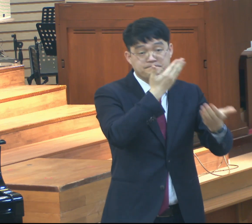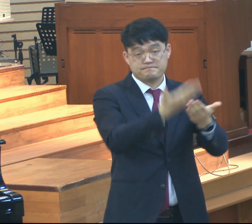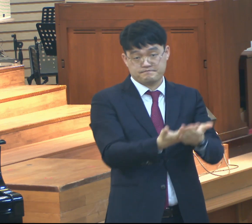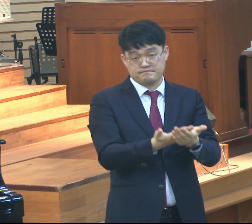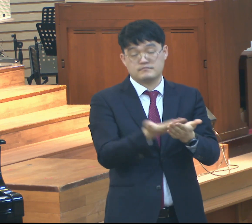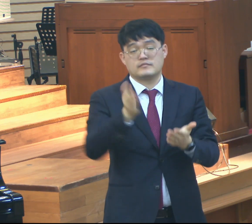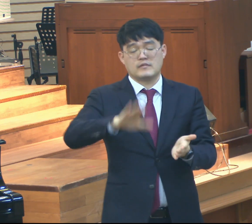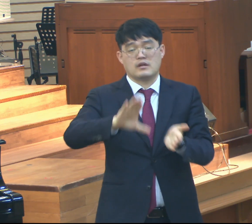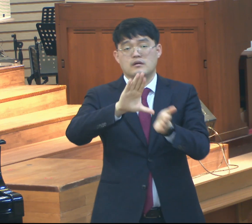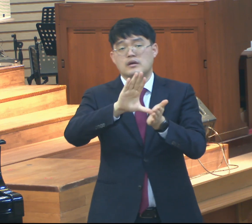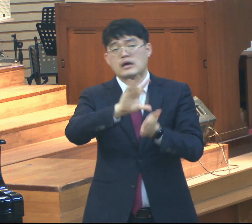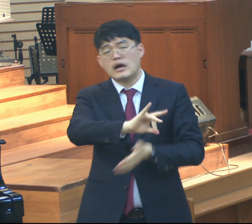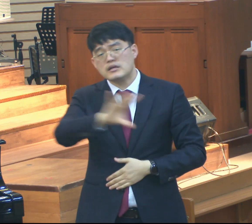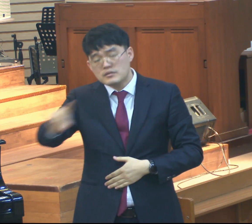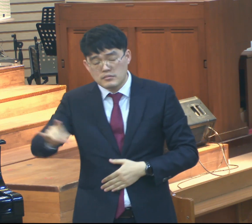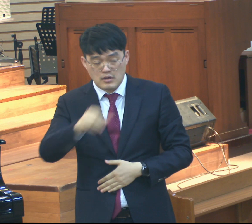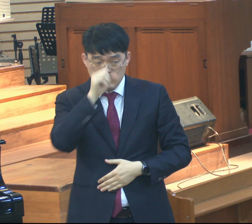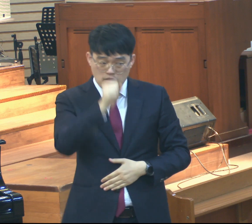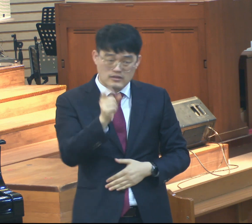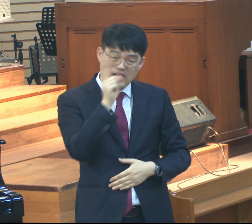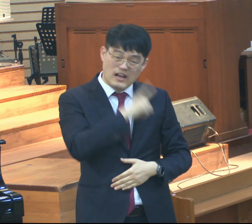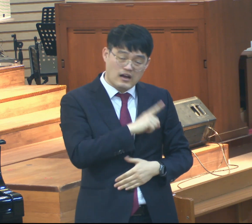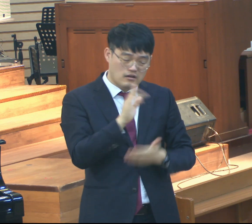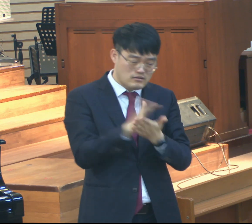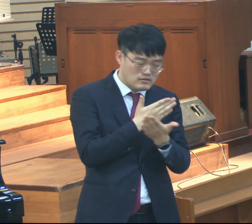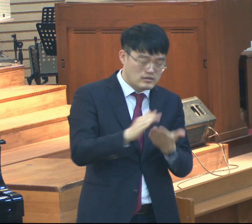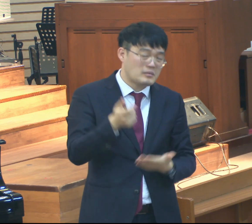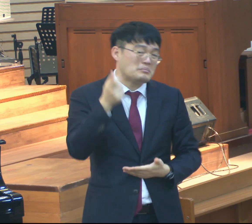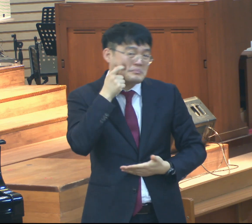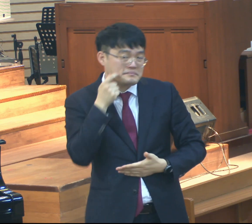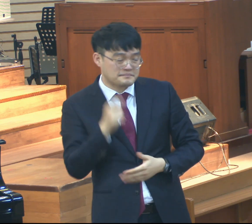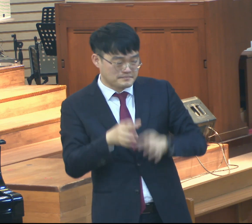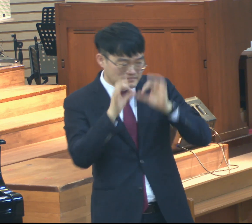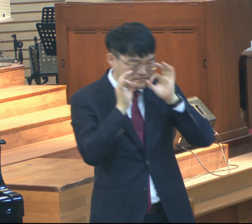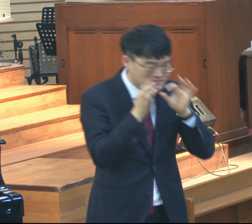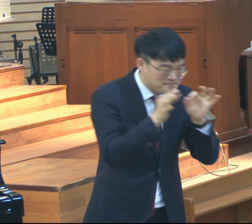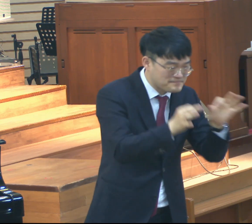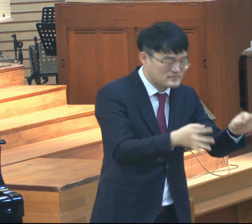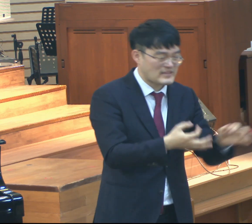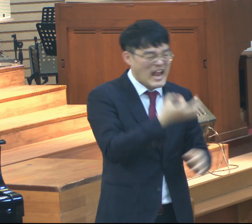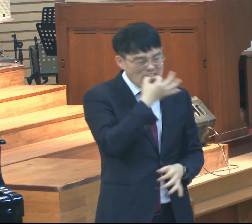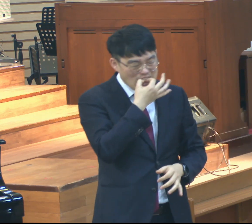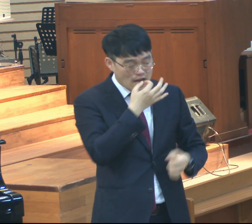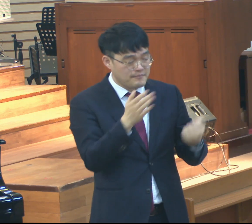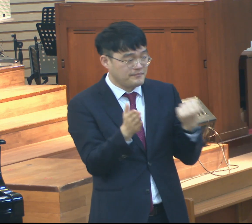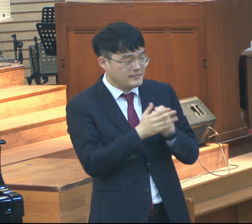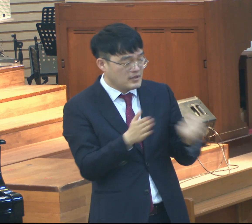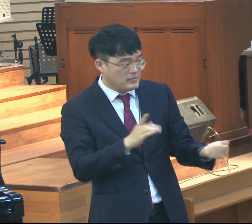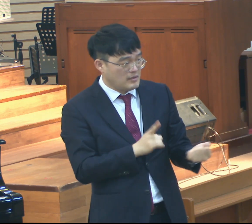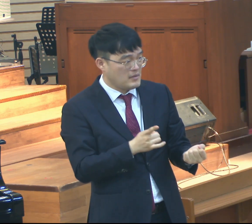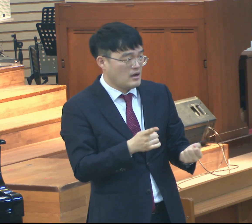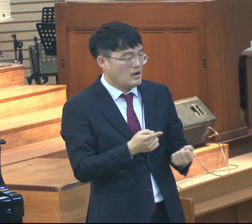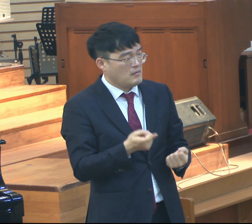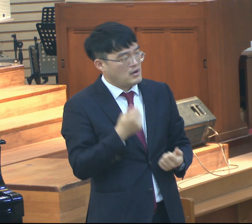구분하지 못하고 전도하려는 욕심 때문에 오히려 속상한 일을 만나는 경우도 종종